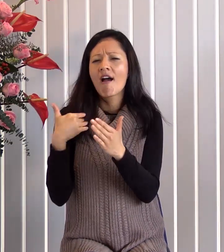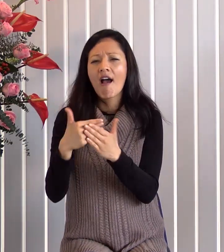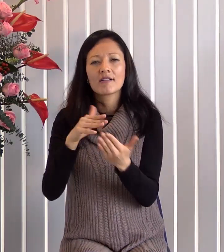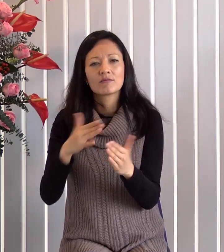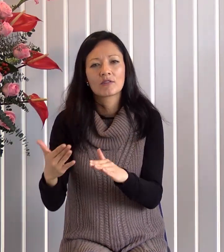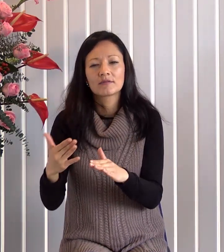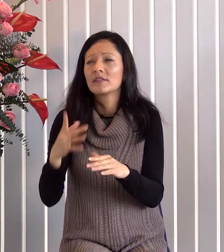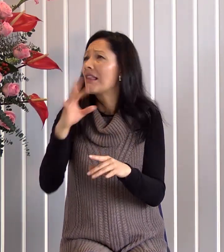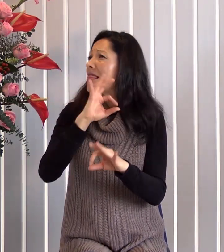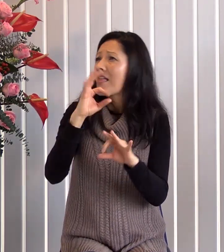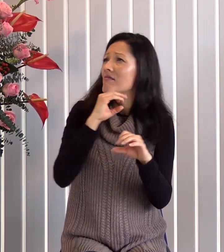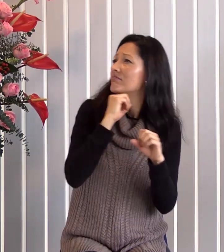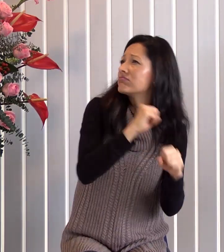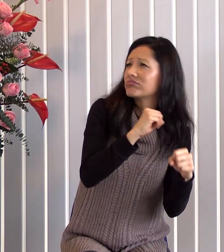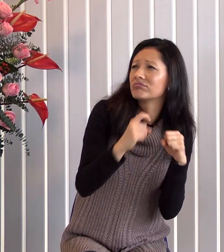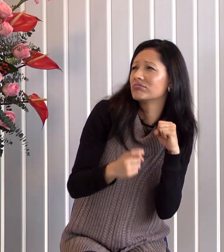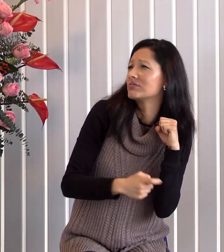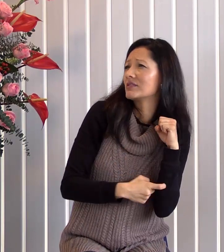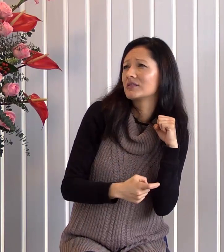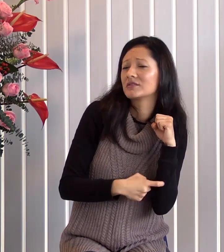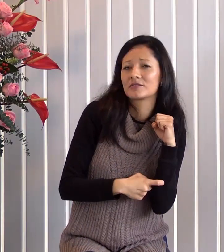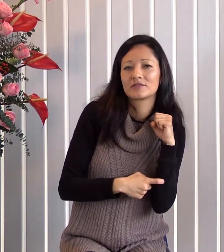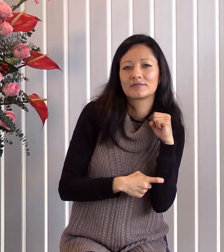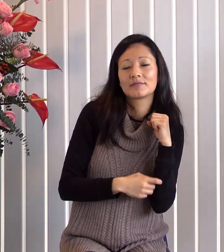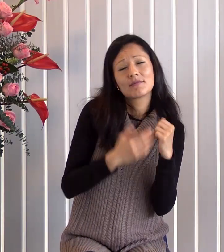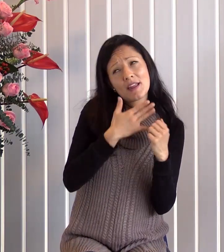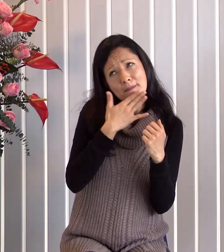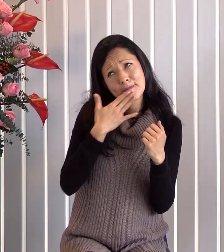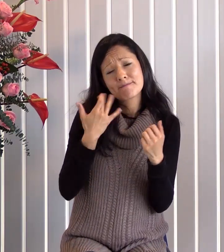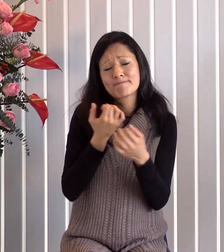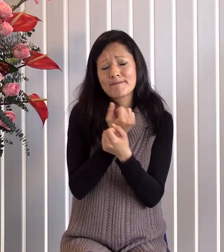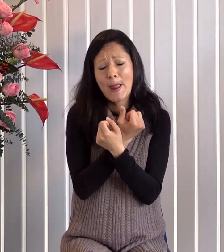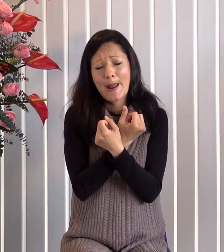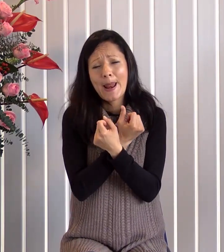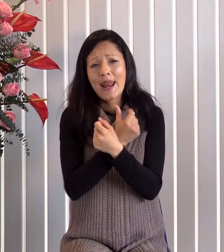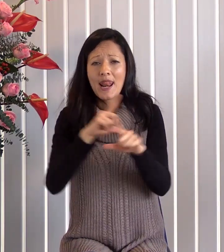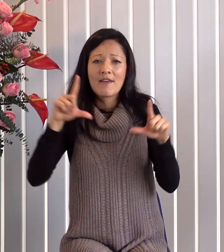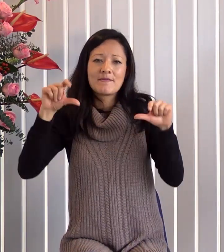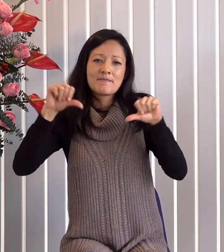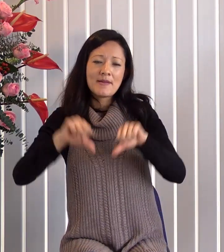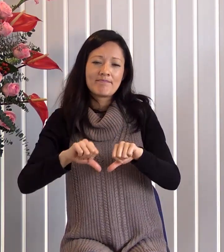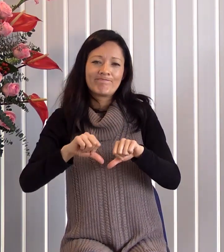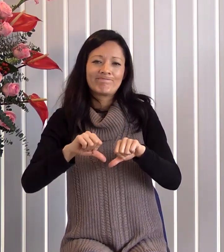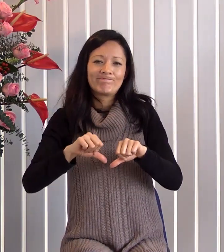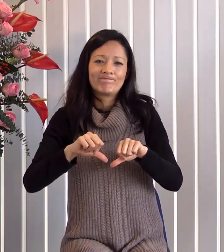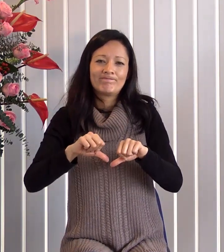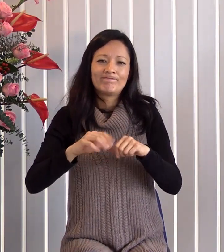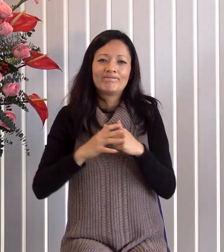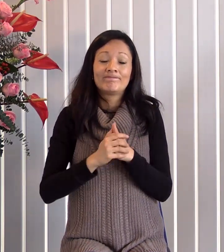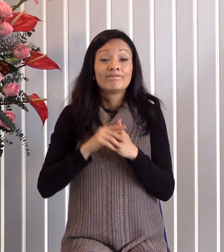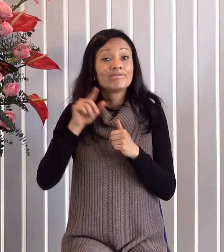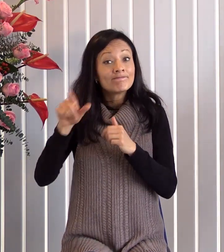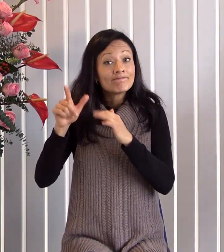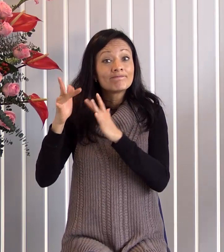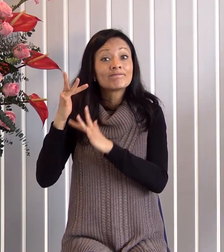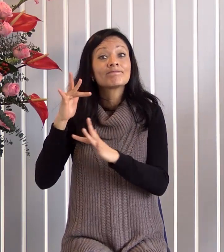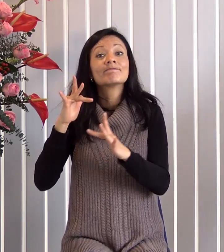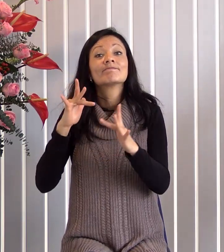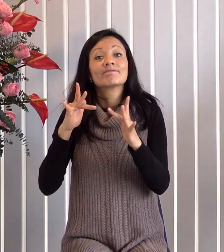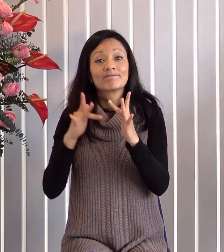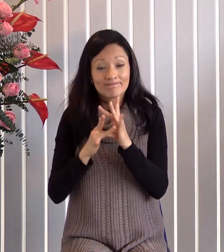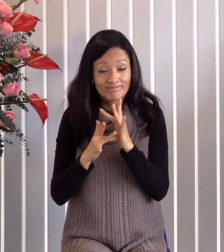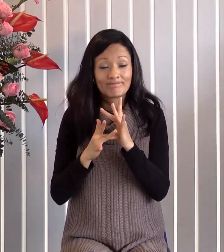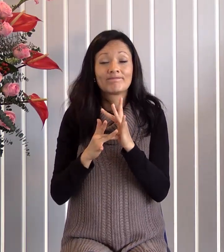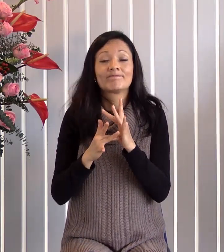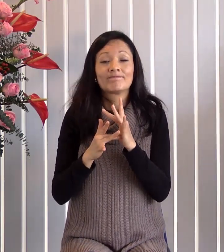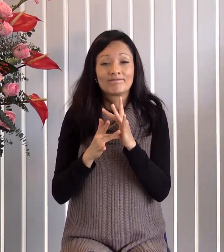No nos metas en tentación, sino que líbranos del maligno. Jesús fue